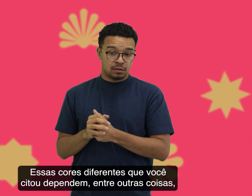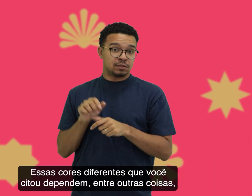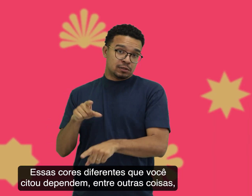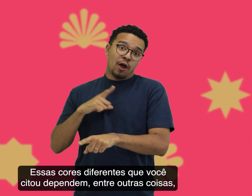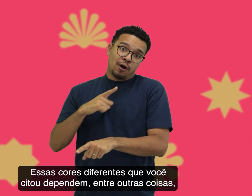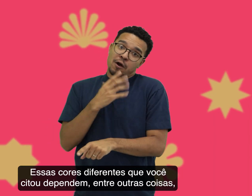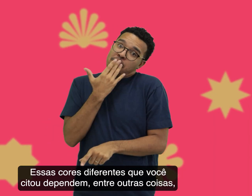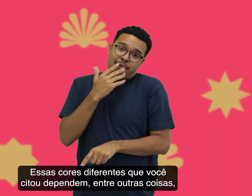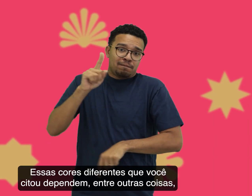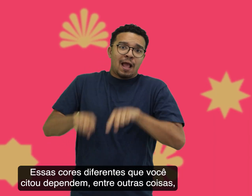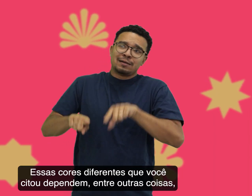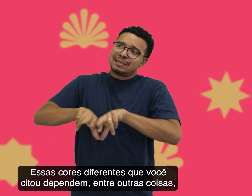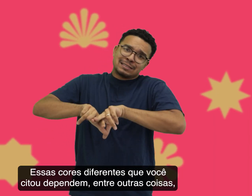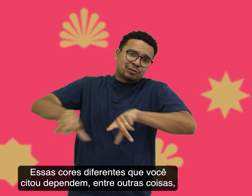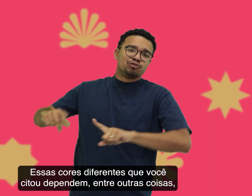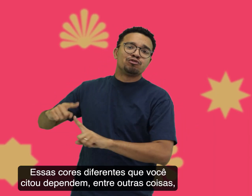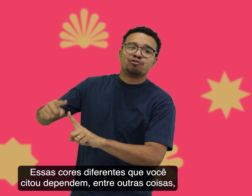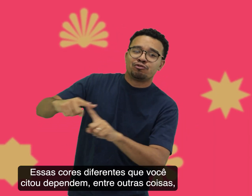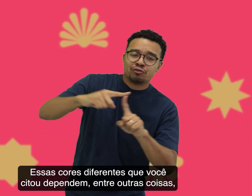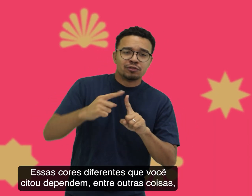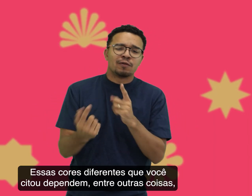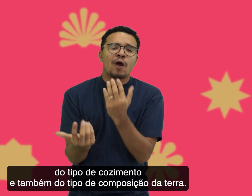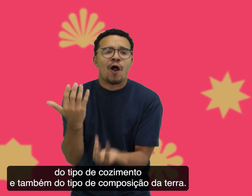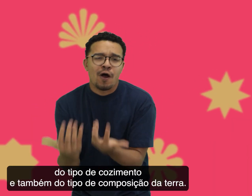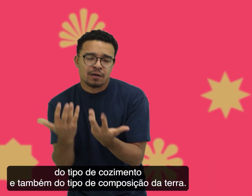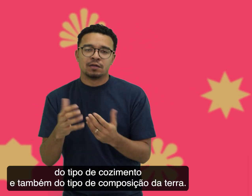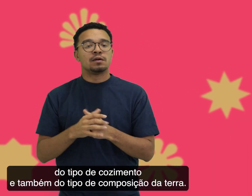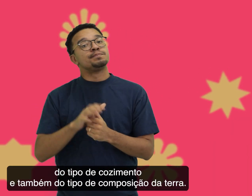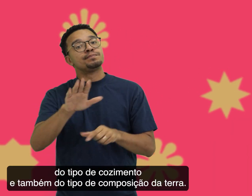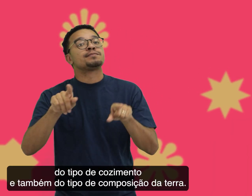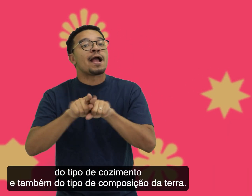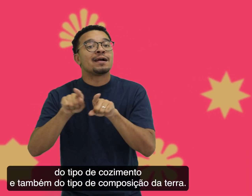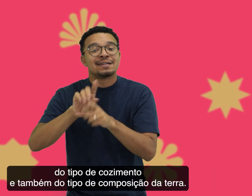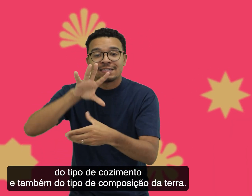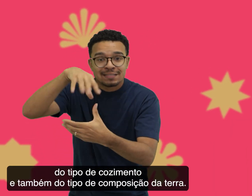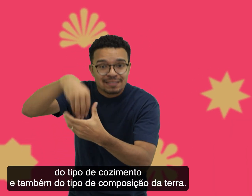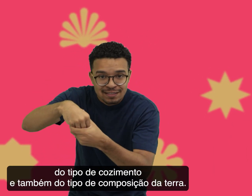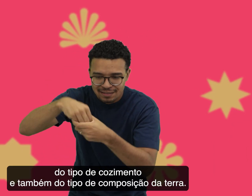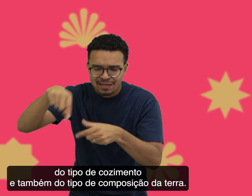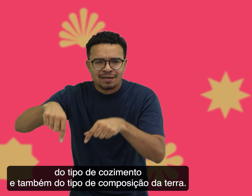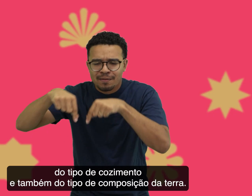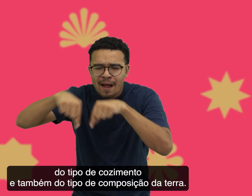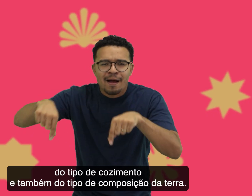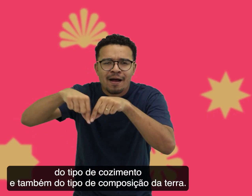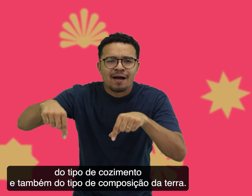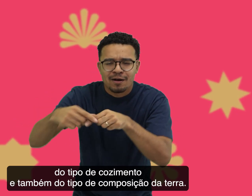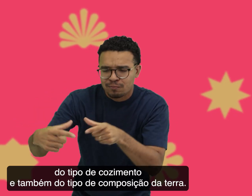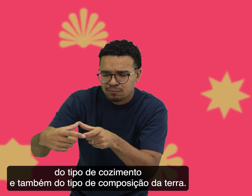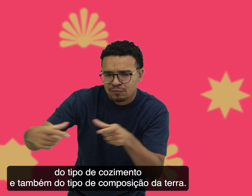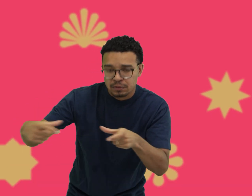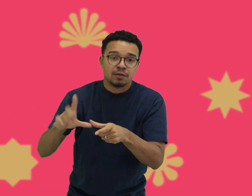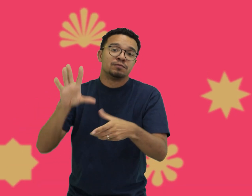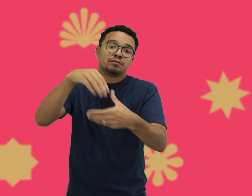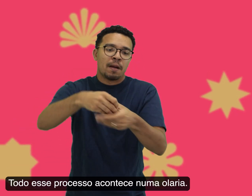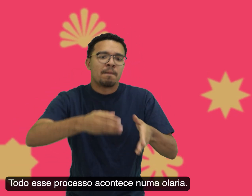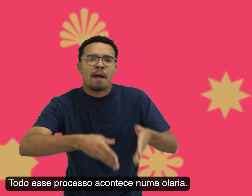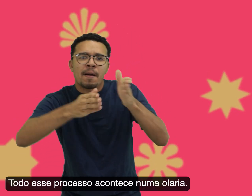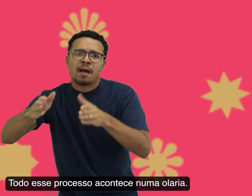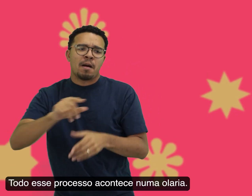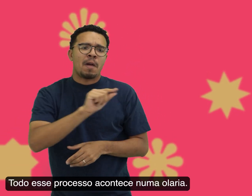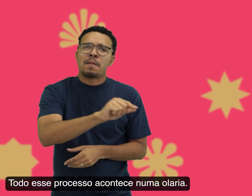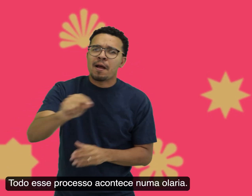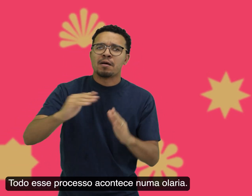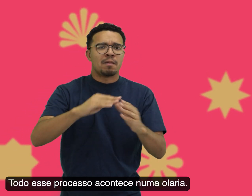cozido. Essas cores diferentes que você citou dependem, entre outras coisas, do tipo de cozimento e também do tipo de composição da